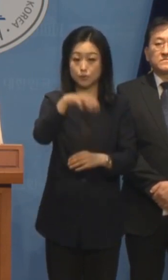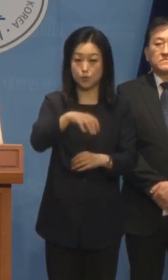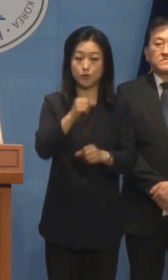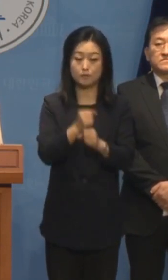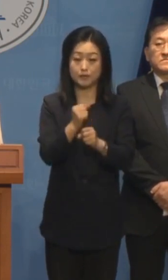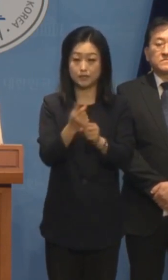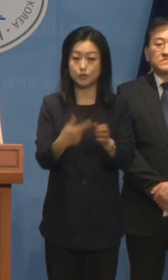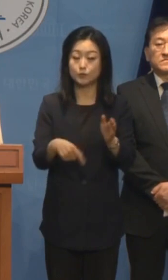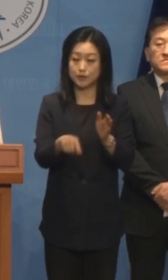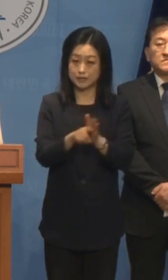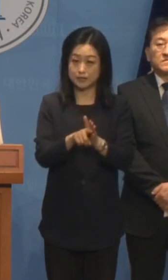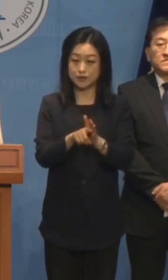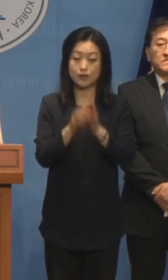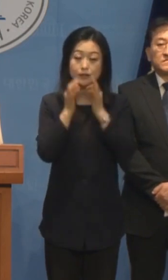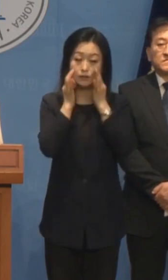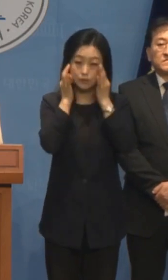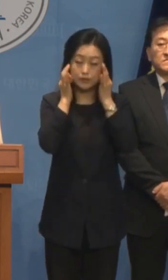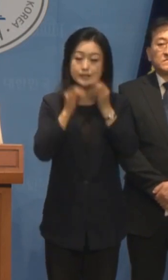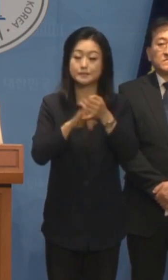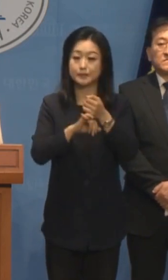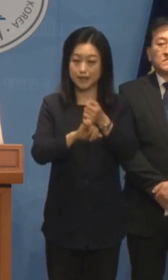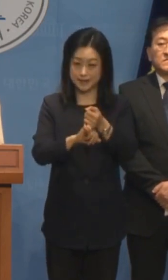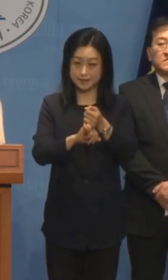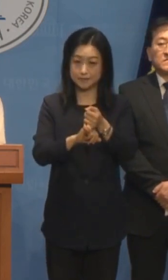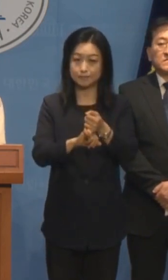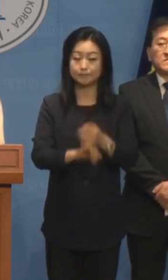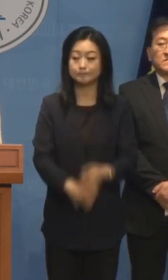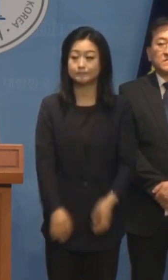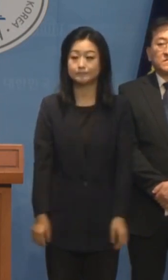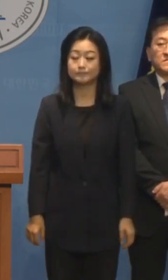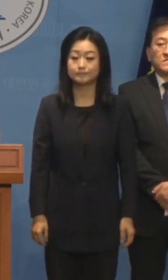수 있도록 최선을 다하겠습니다.